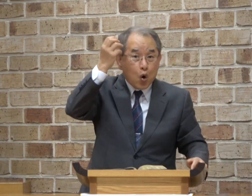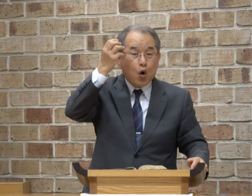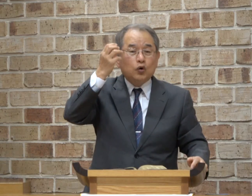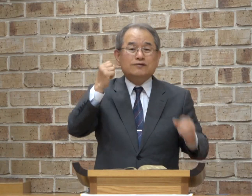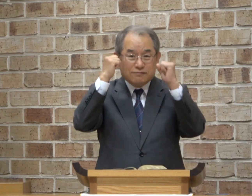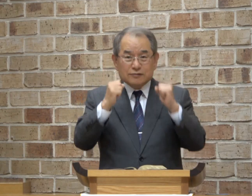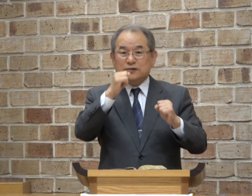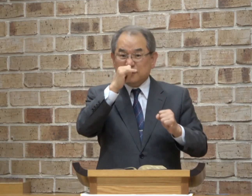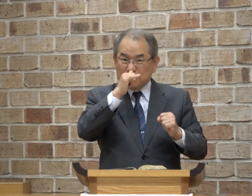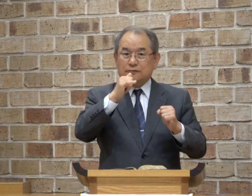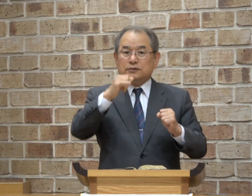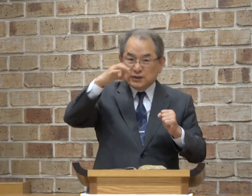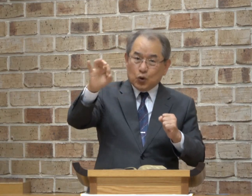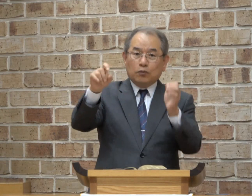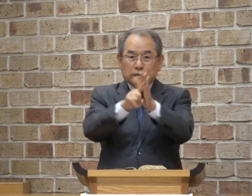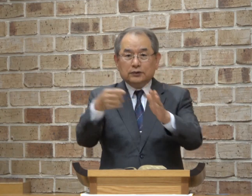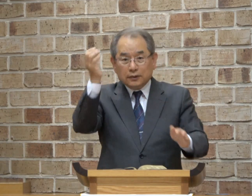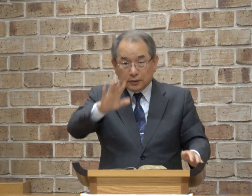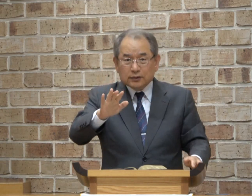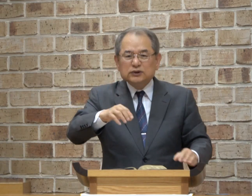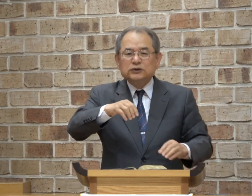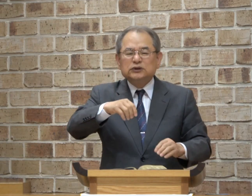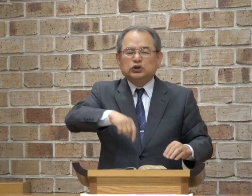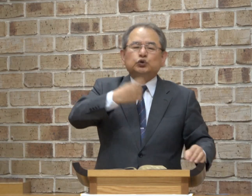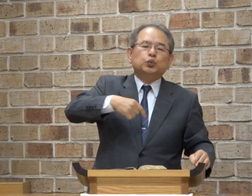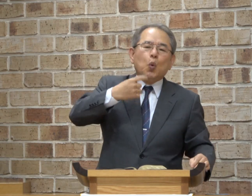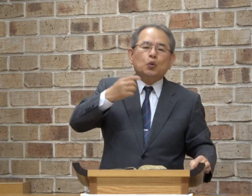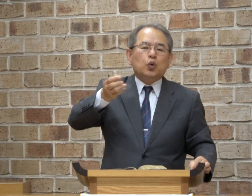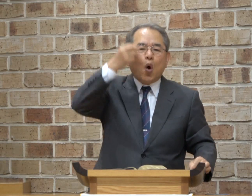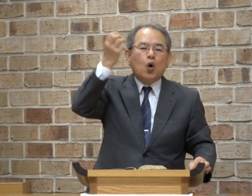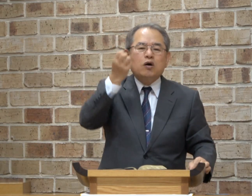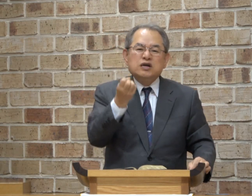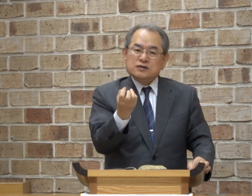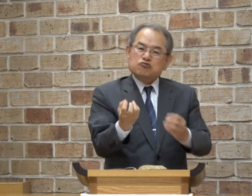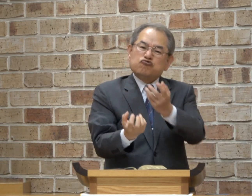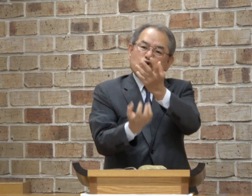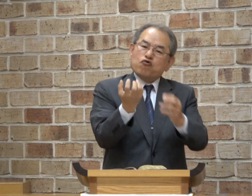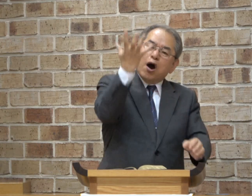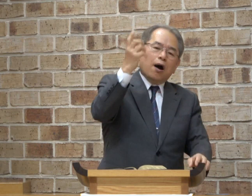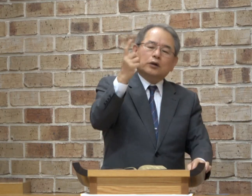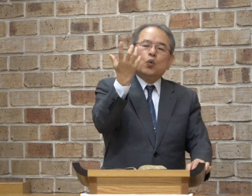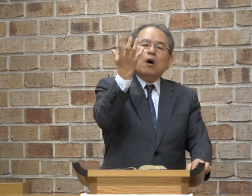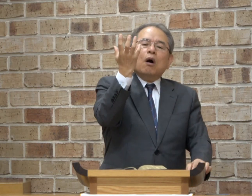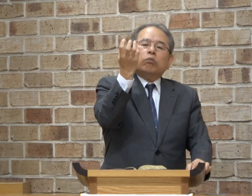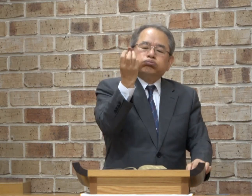예수 믿는 사람은 성령이 내주하고 계십니다. 그러나 이 성령의 불을